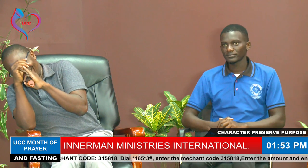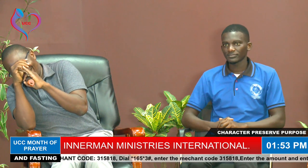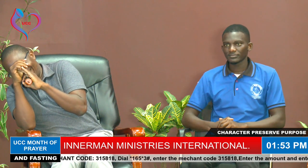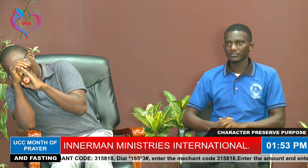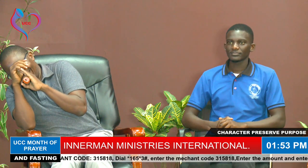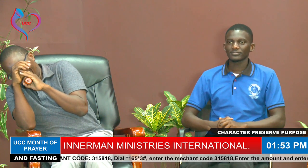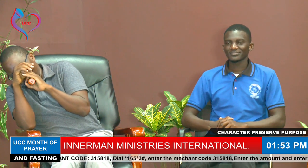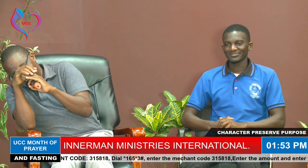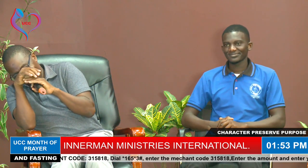ako